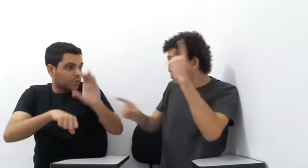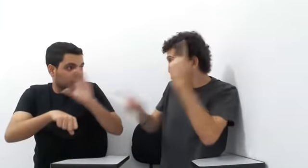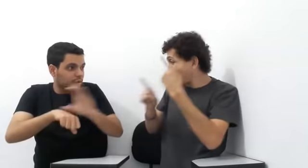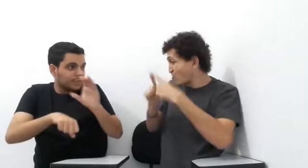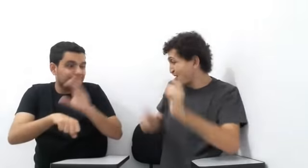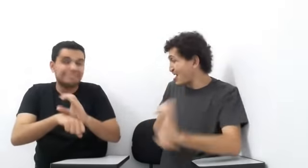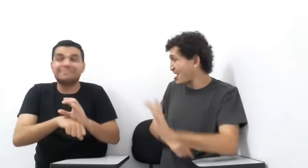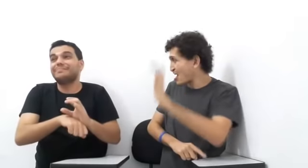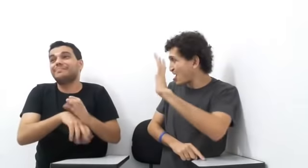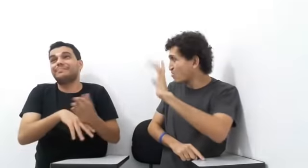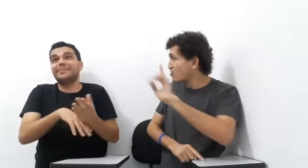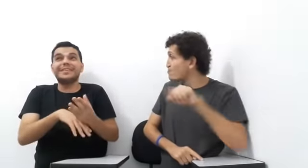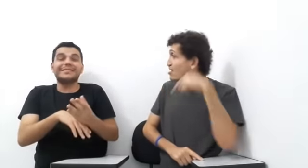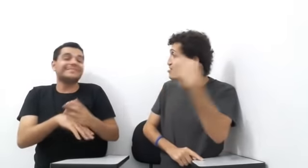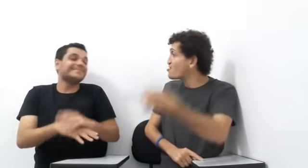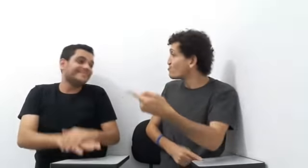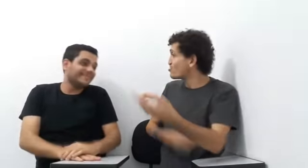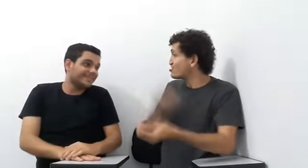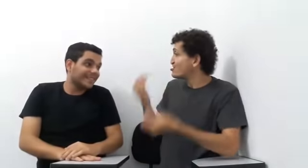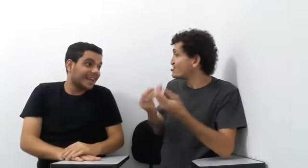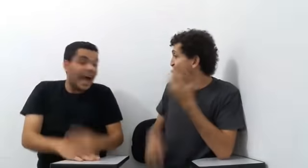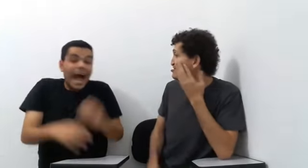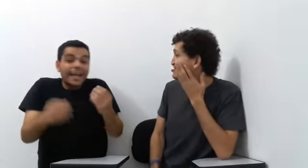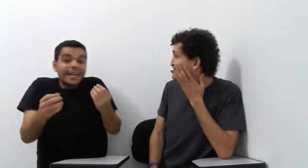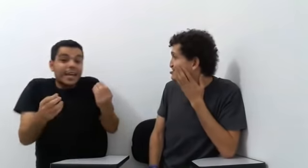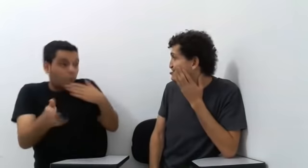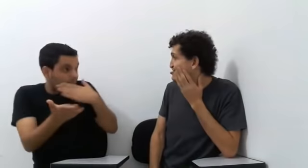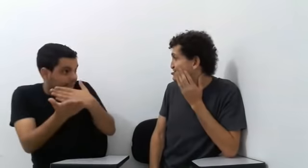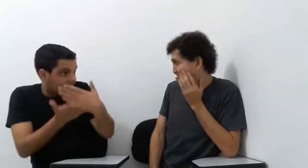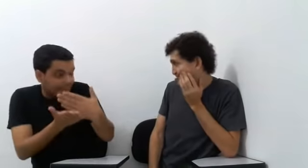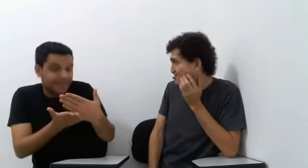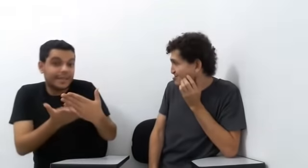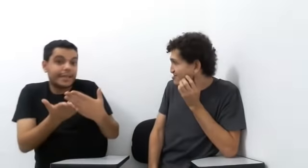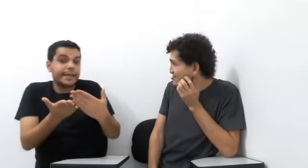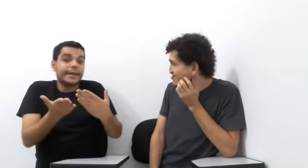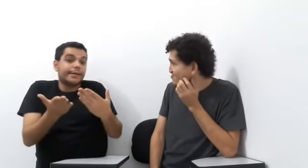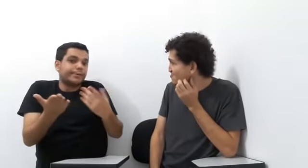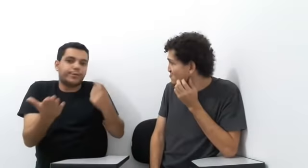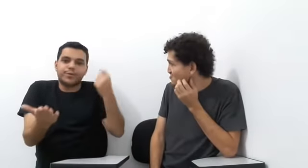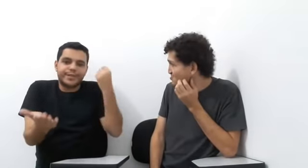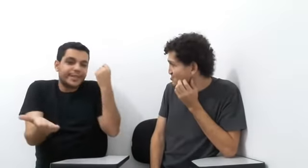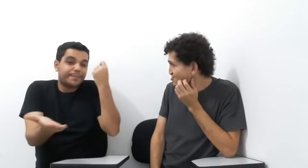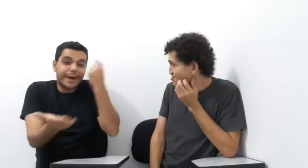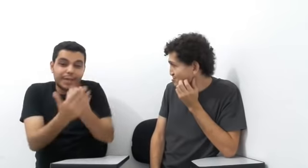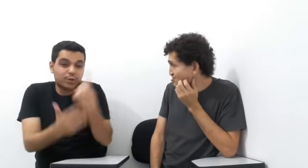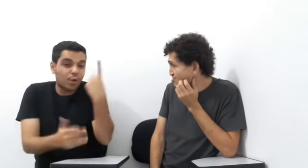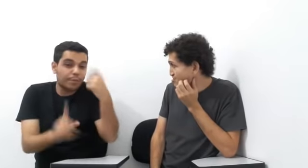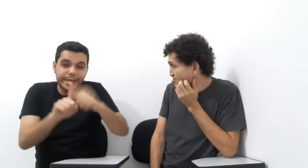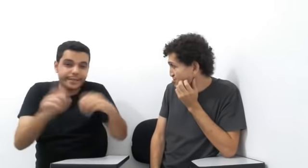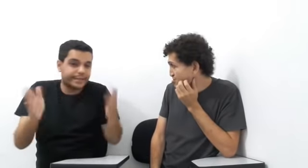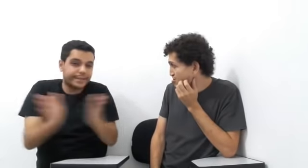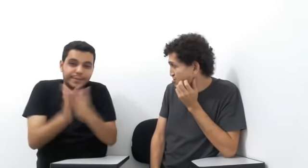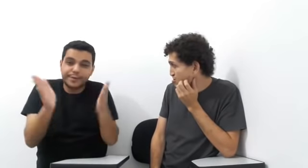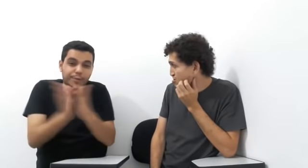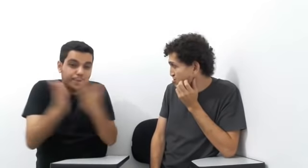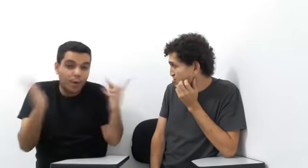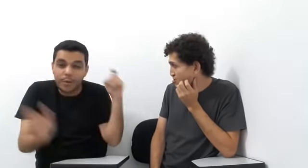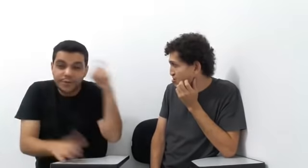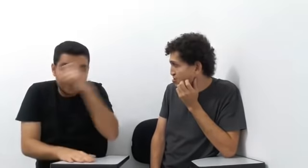fraco, é caro, mas e depois, Aí eu comecei a fazer, consegui pagar só um mês, assim, porque eu sou pobre,